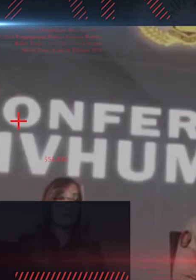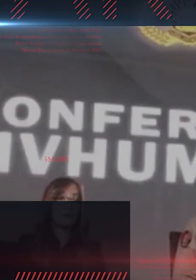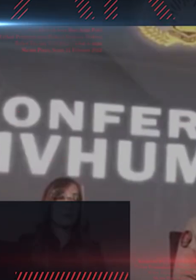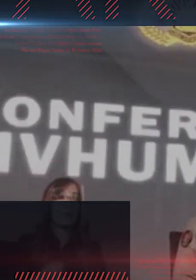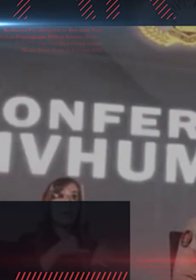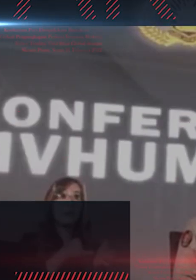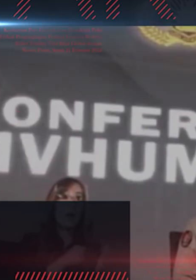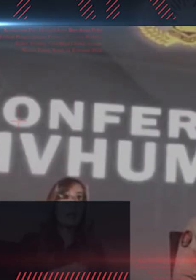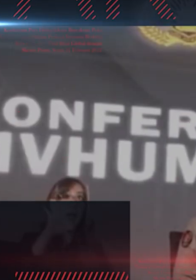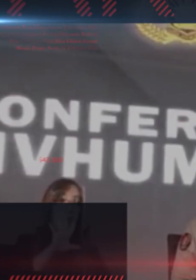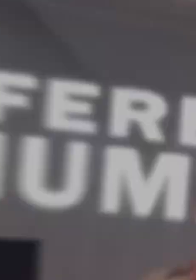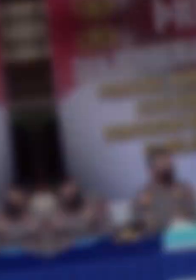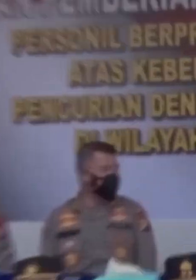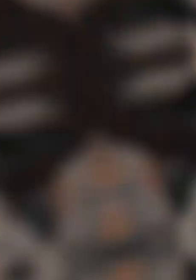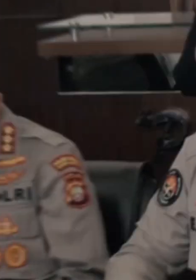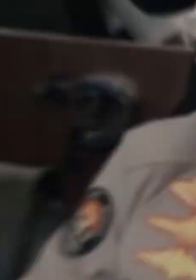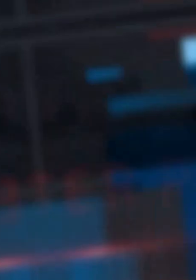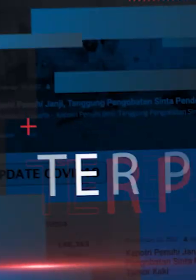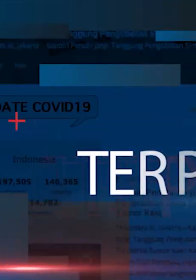Intro